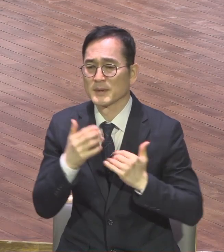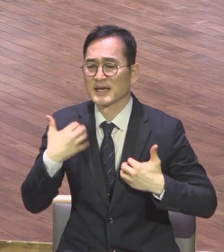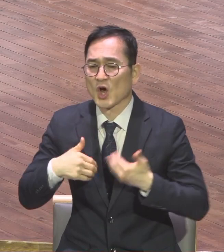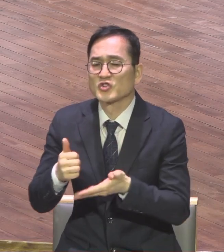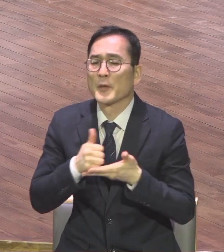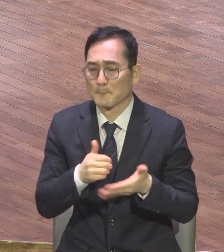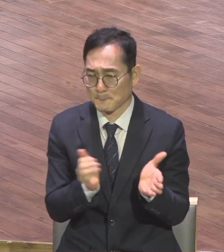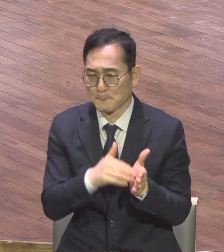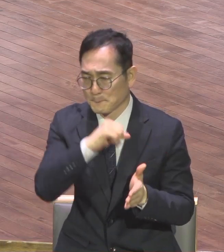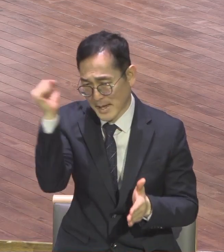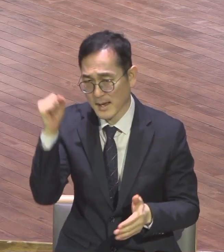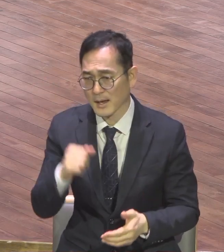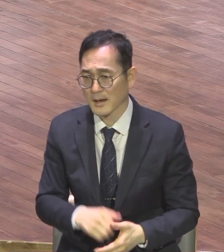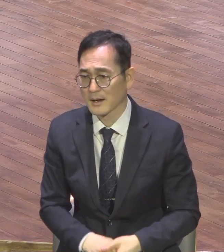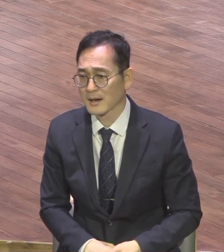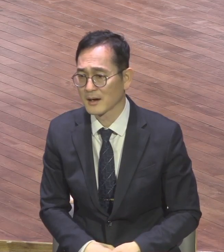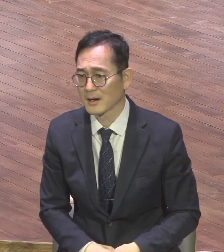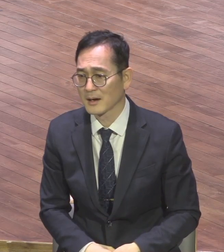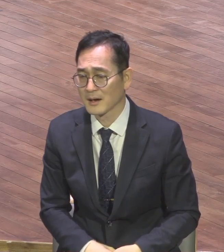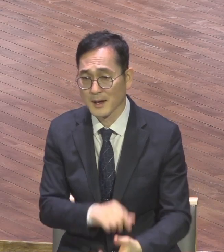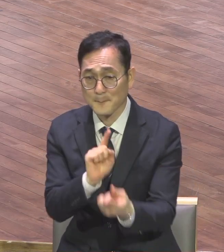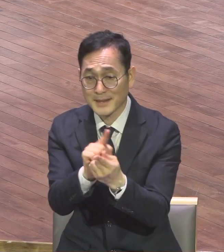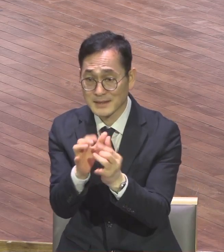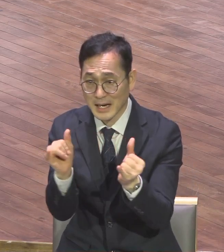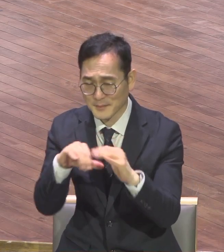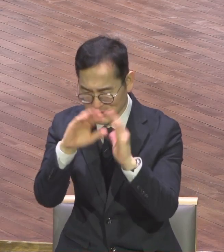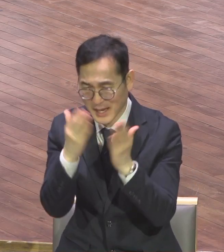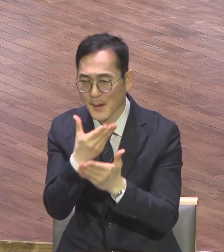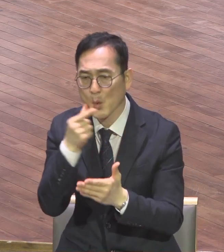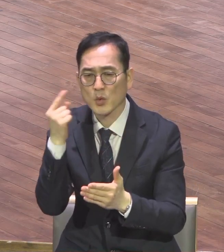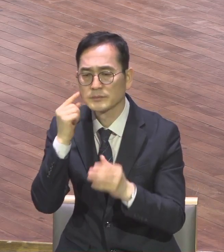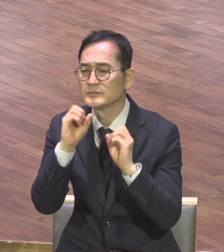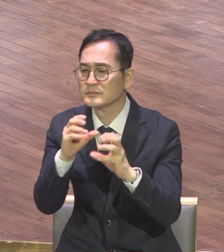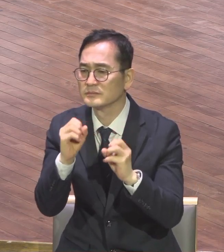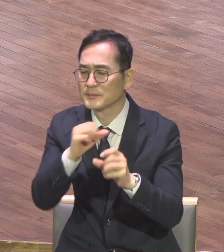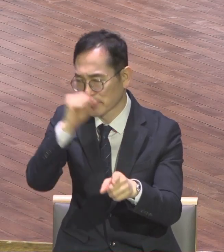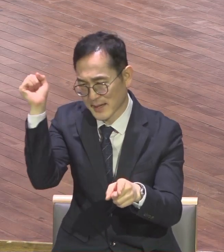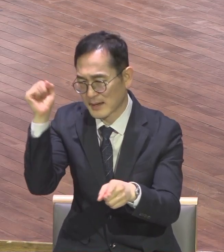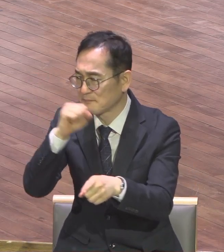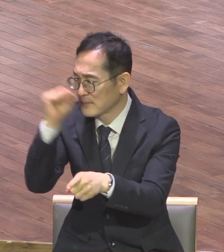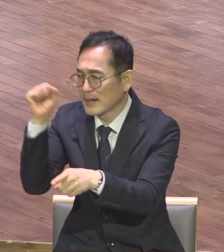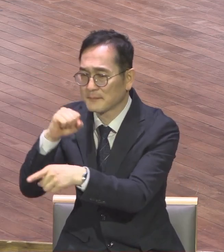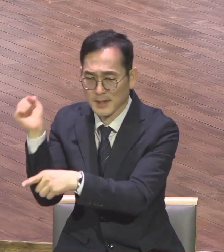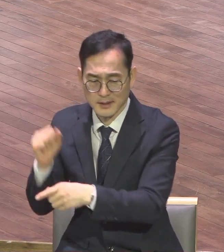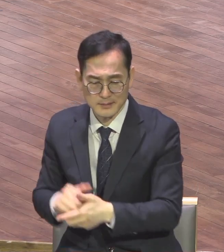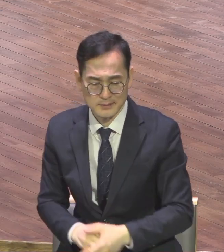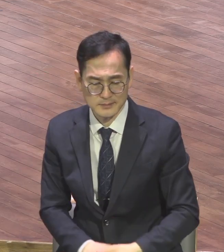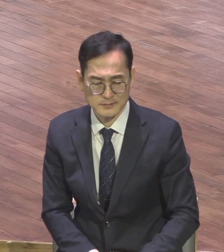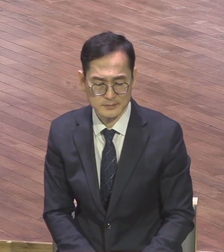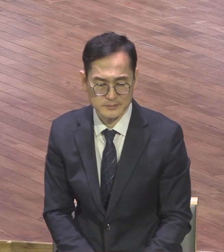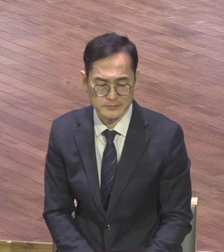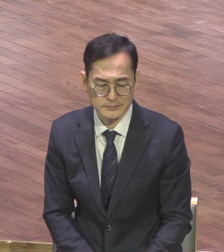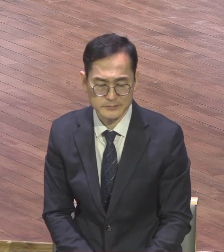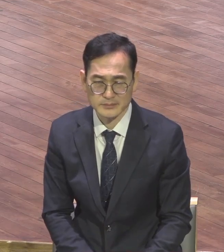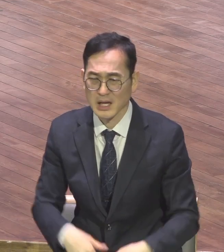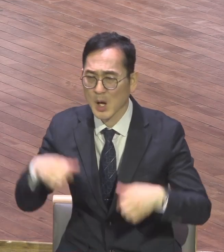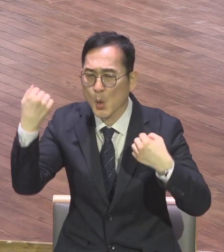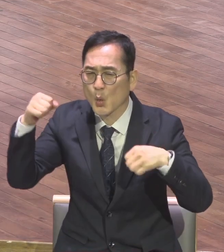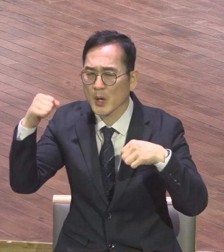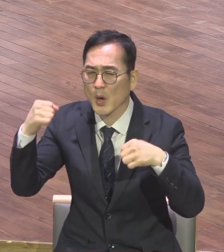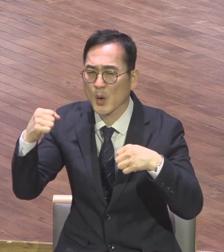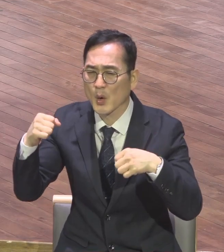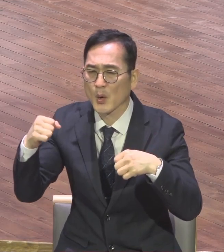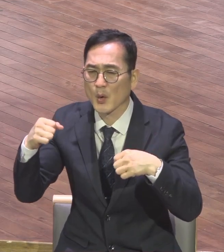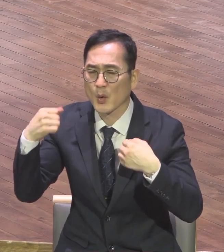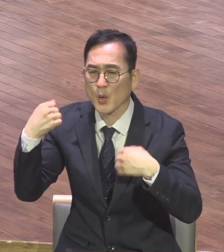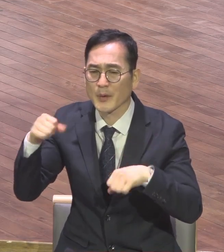뜯어냈어요. 만나는 사람에게 내 복음을 전가해야 될 때 했을 때 영접입니다. 우리 공연 오는, 뭐 공연 오는 사람들 여 죽은